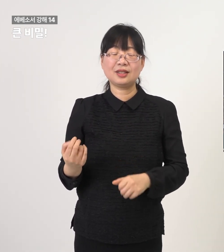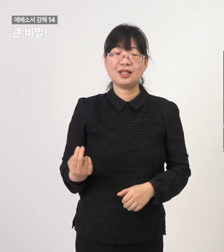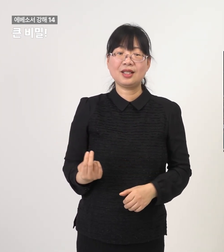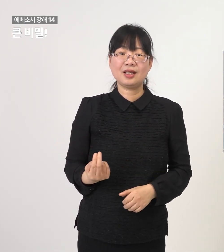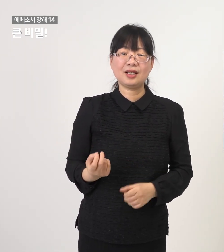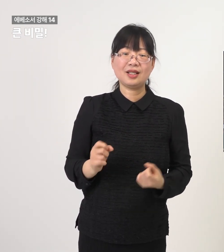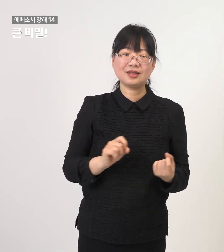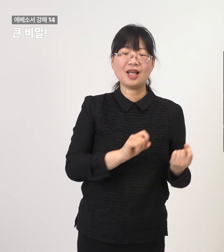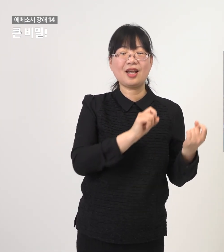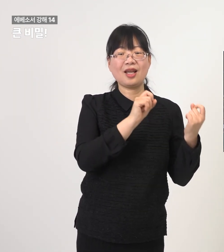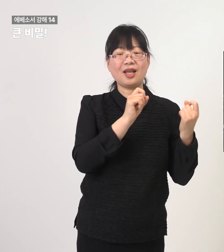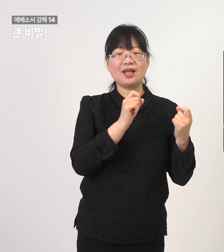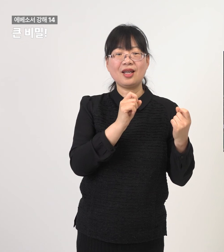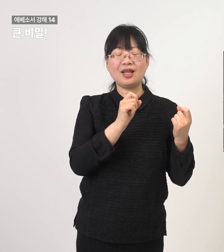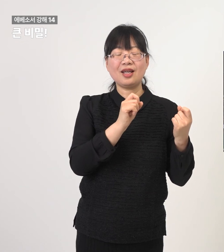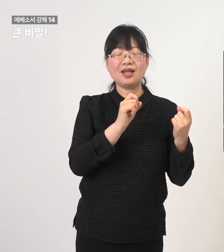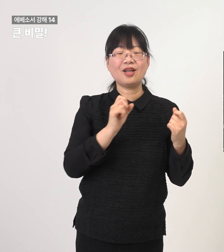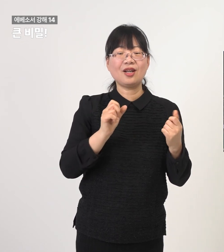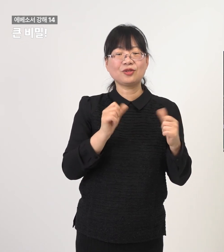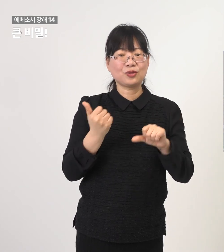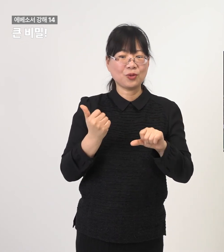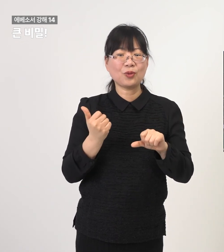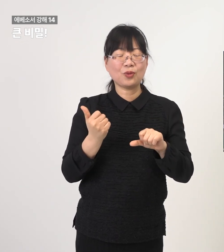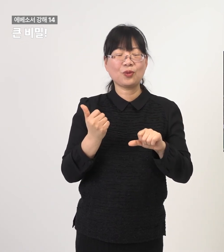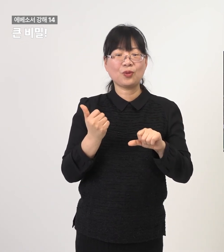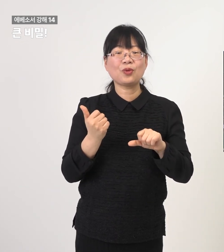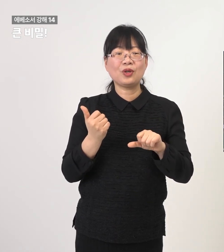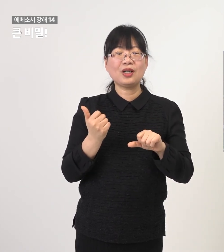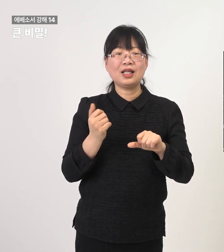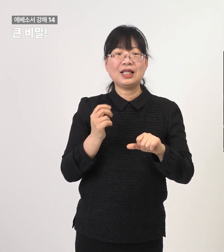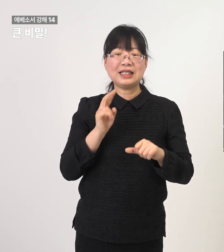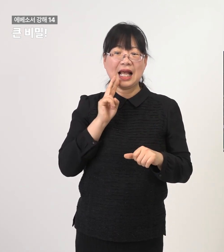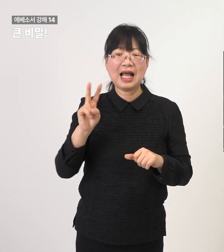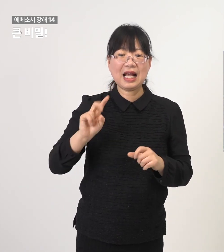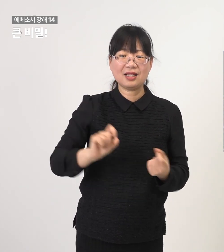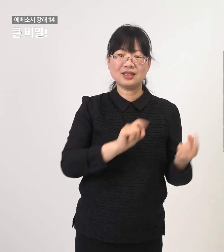살게 되고